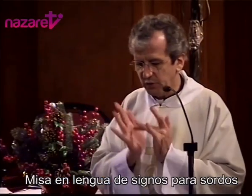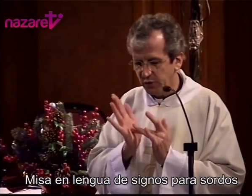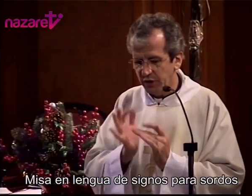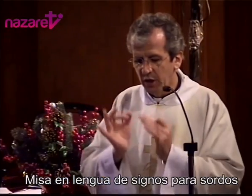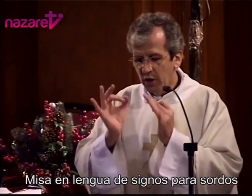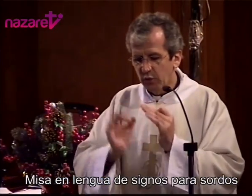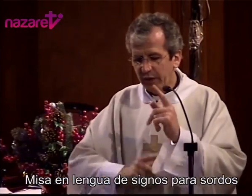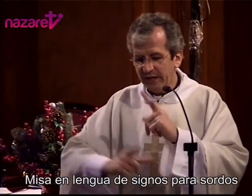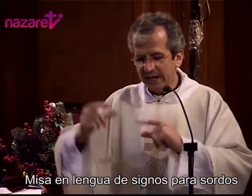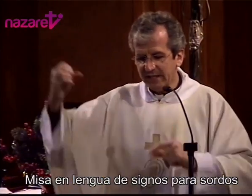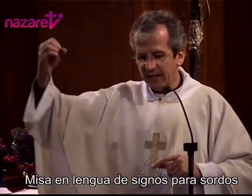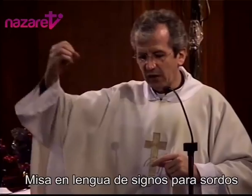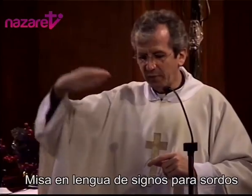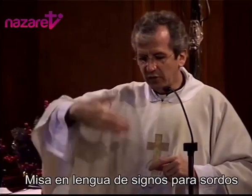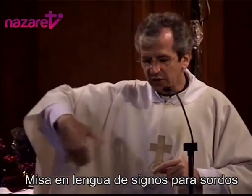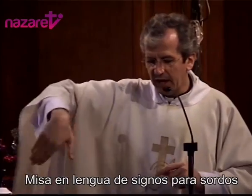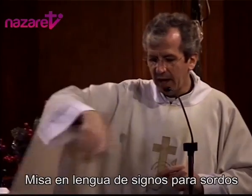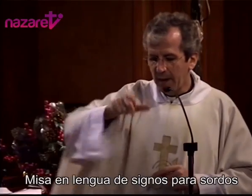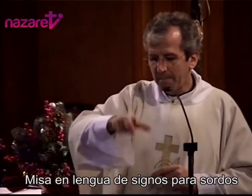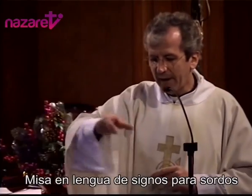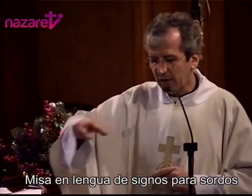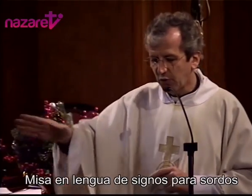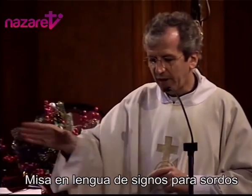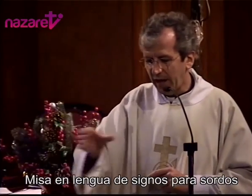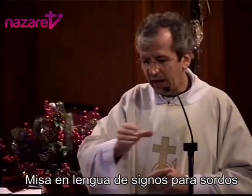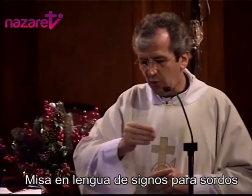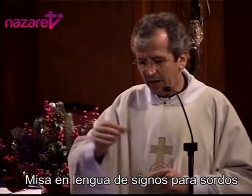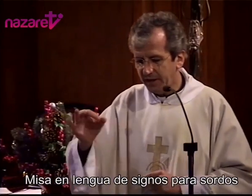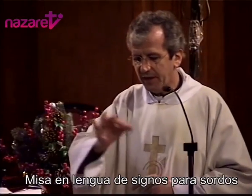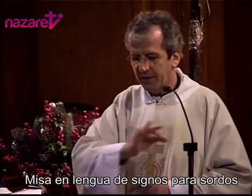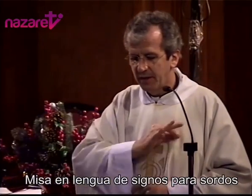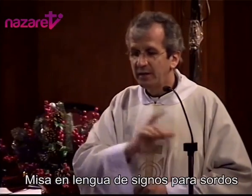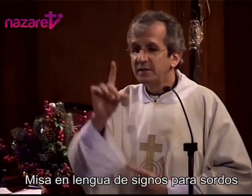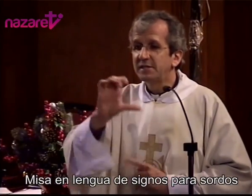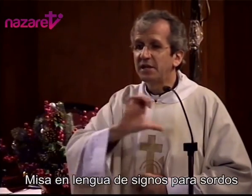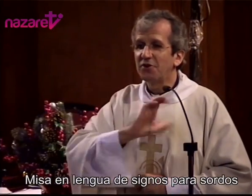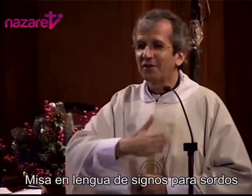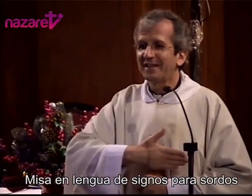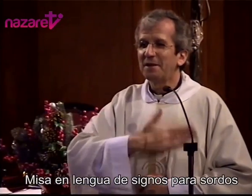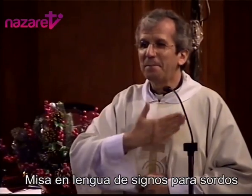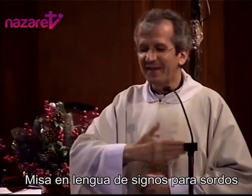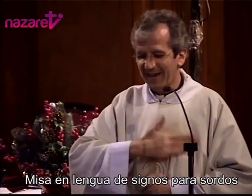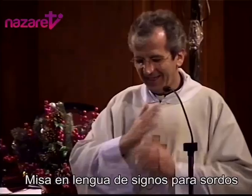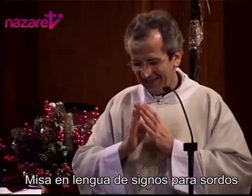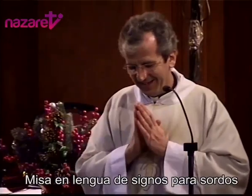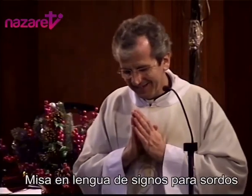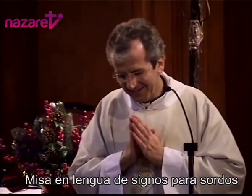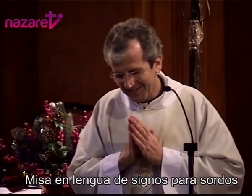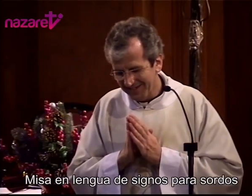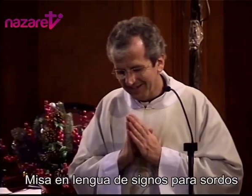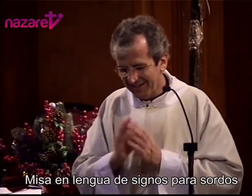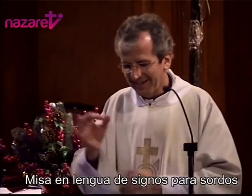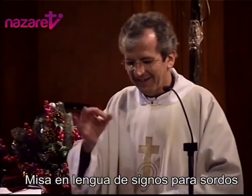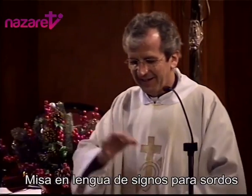Señor Jesús, tú que eres la estrella luminosa para toda la humanidad. Señor, ten piedad.